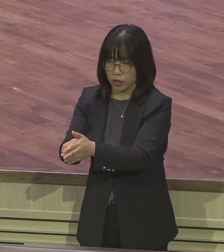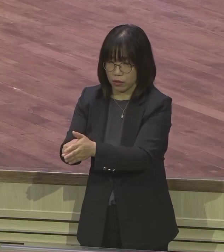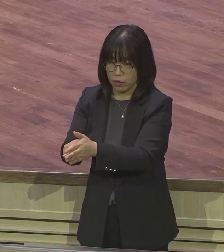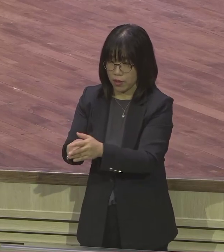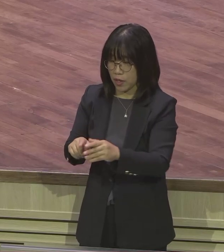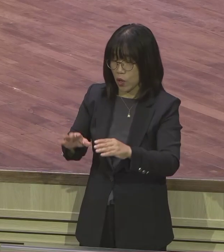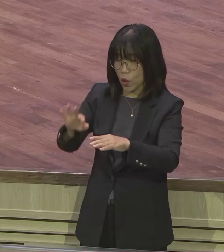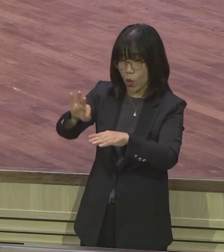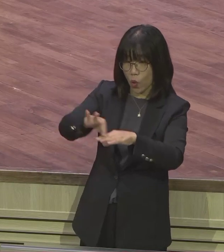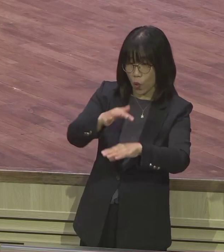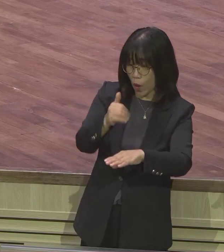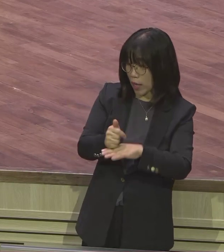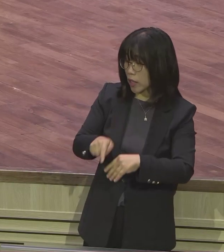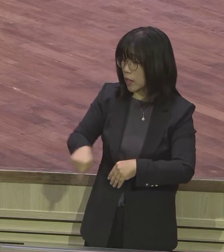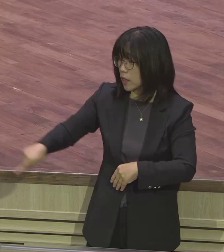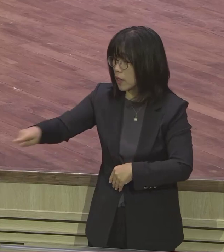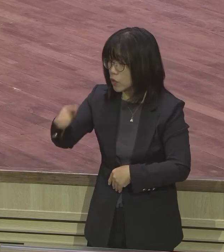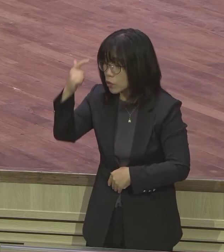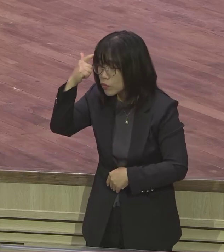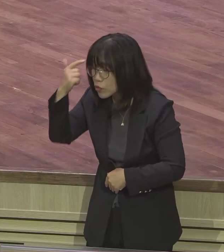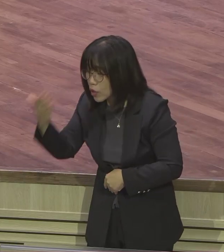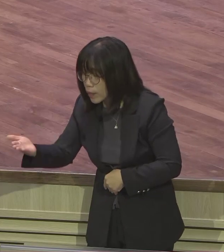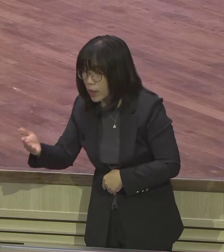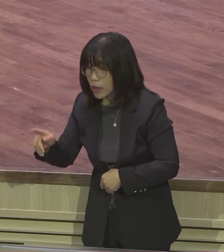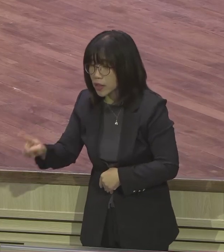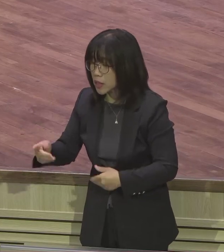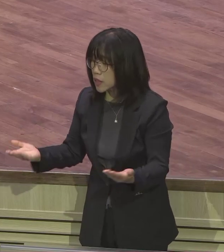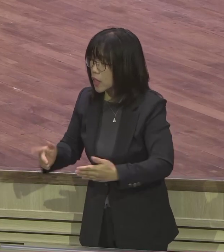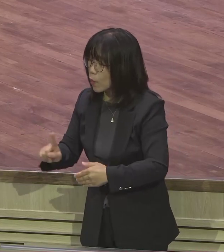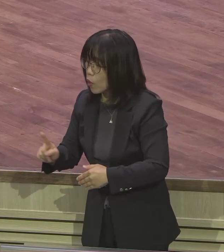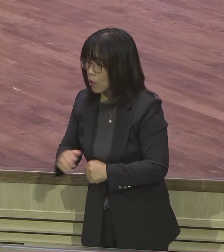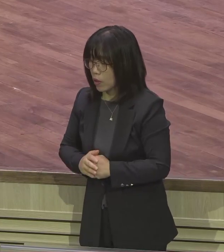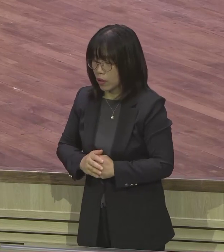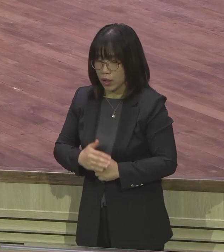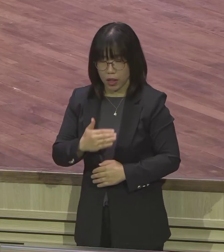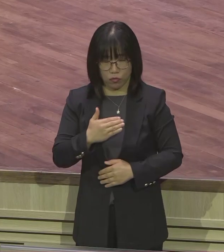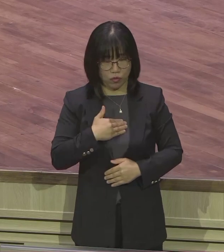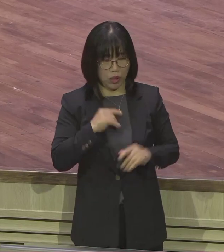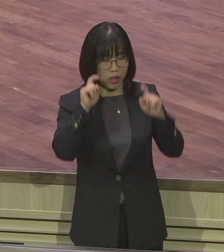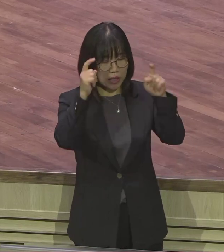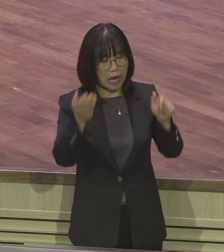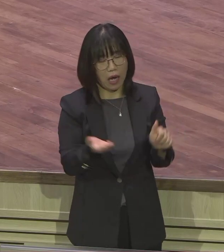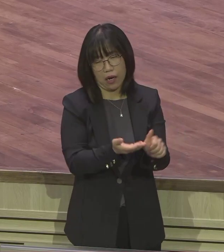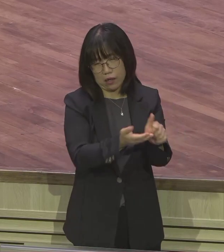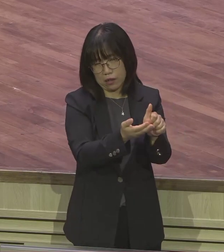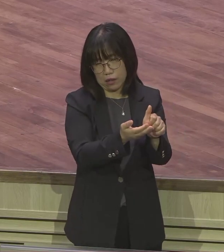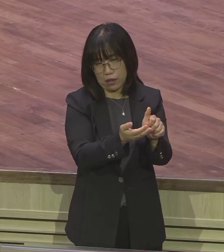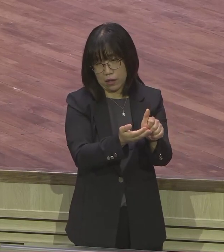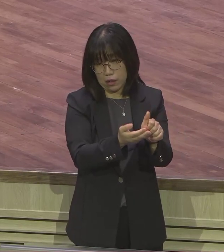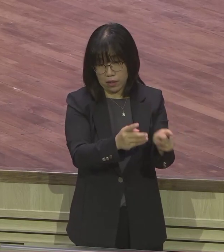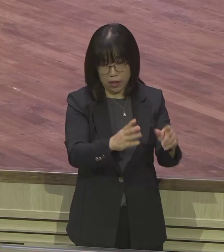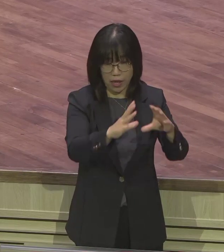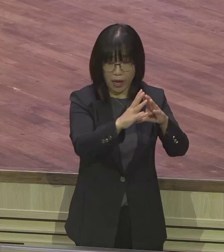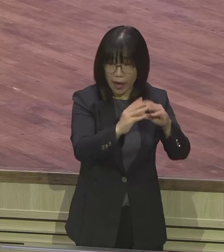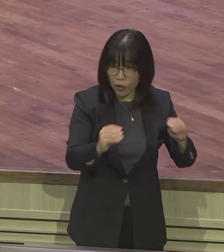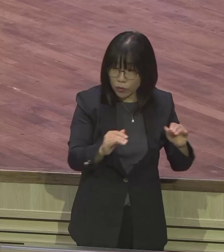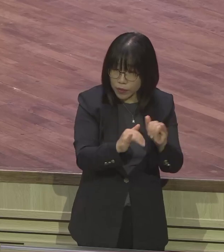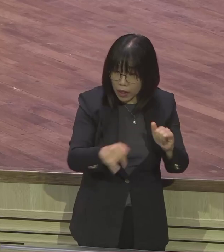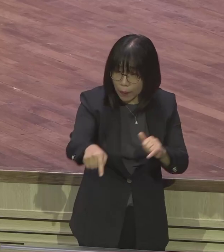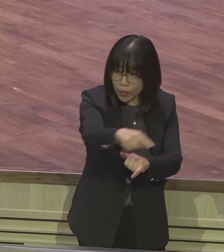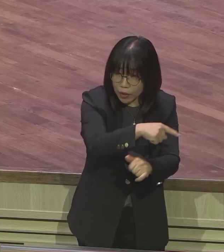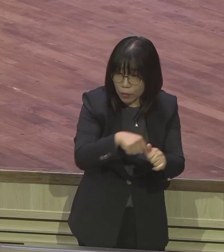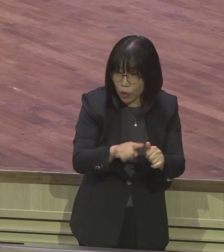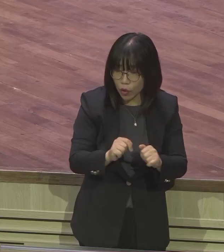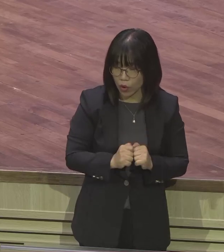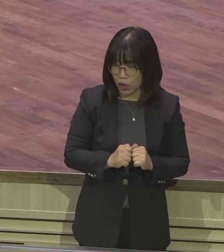물어보면 목축업자라고 말하라라고 가르쳐 줍니다. 목축업자. 당시 애굽 사회에서는요,